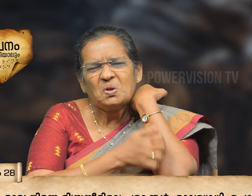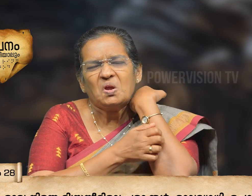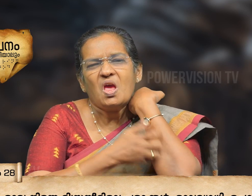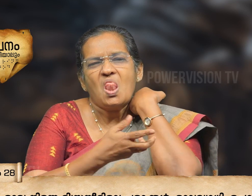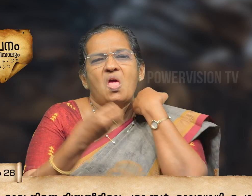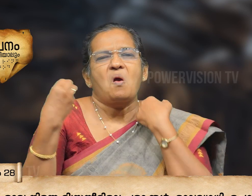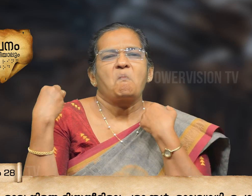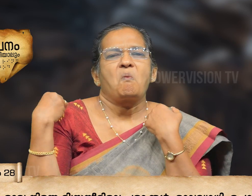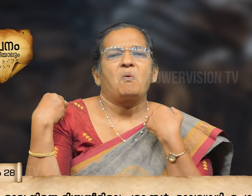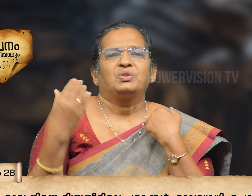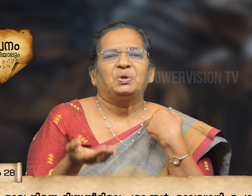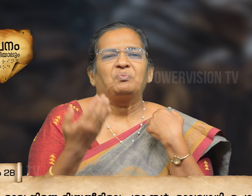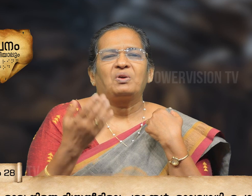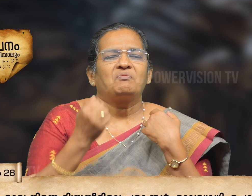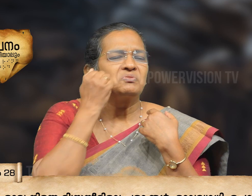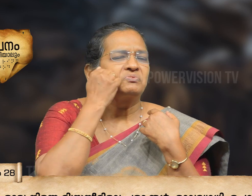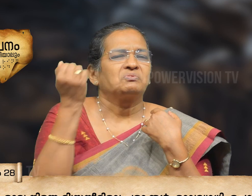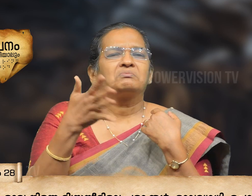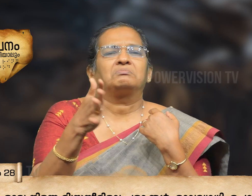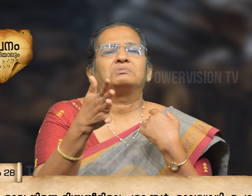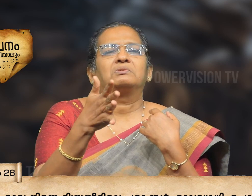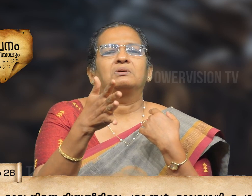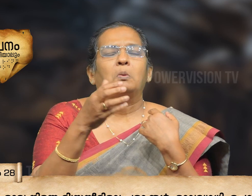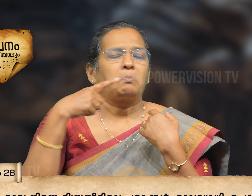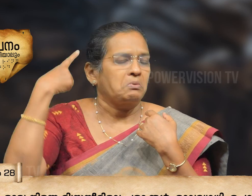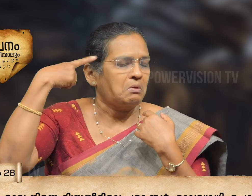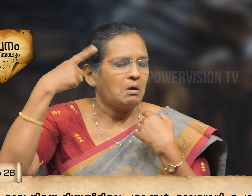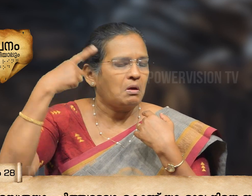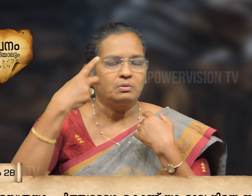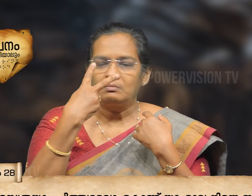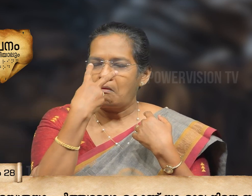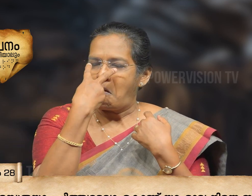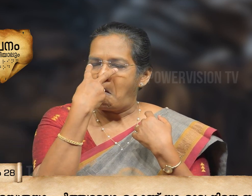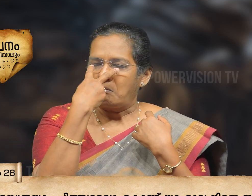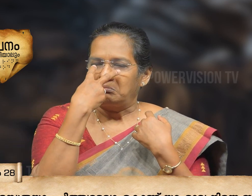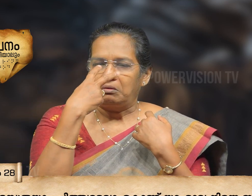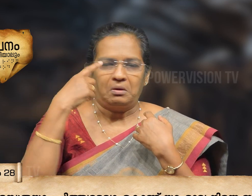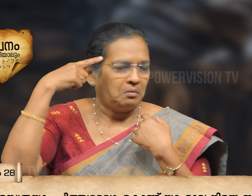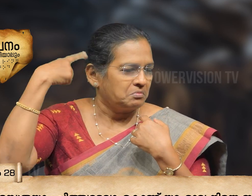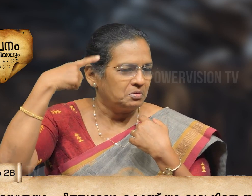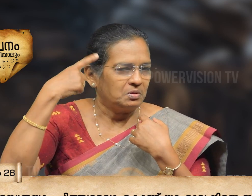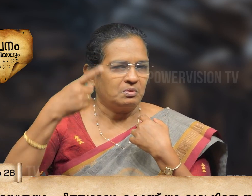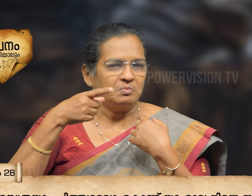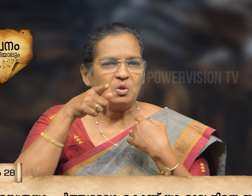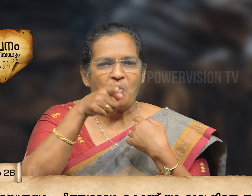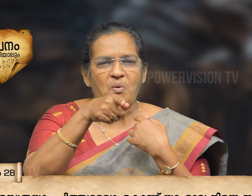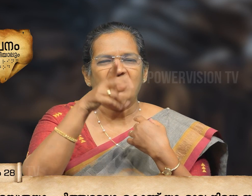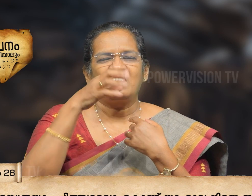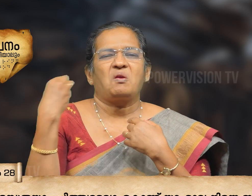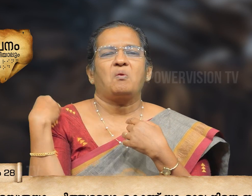ചിരങ്ങ എന്നിവയാൽ ബാധിക്കും. അവ സൗഖ്യമാകുകയുമില്ല. ഭ്രാന്തും അന്ധതയും ചിത്തഭ്രമവും കൊണ്ട് യഹോവ